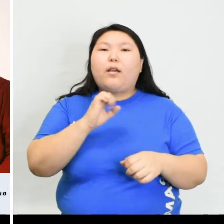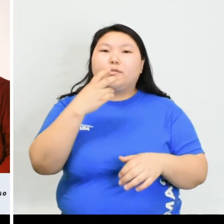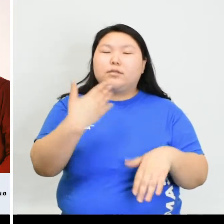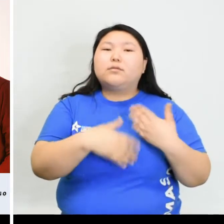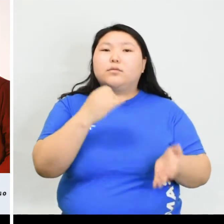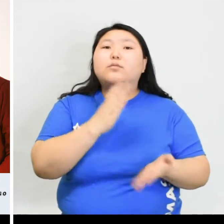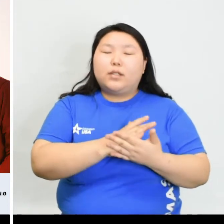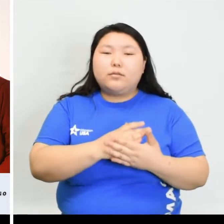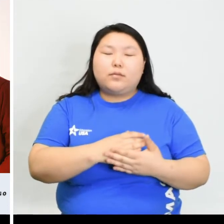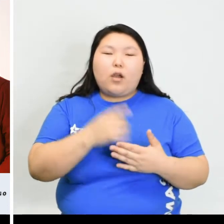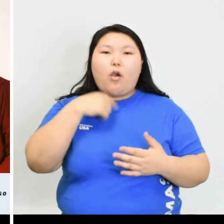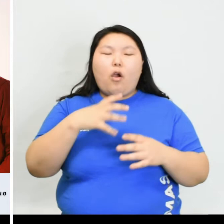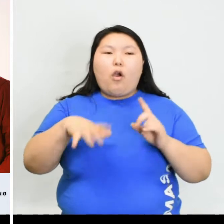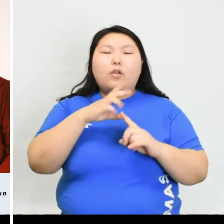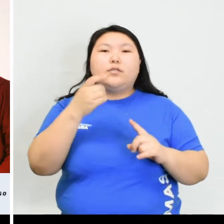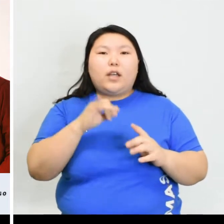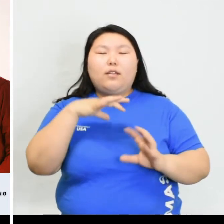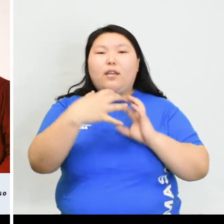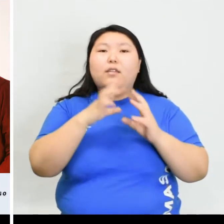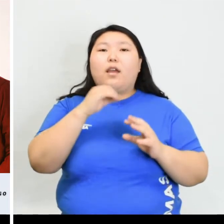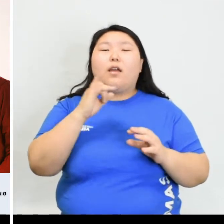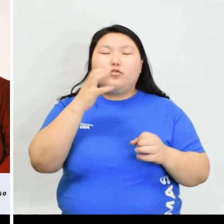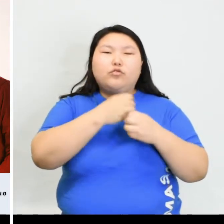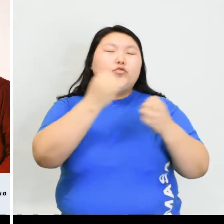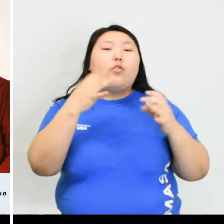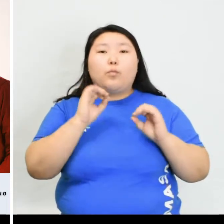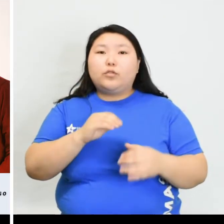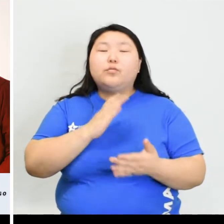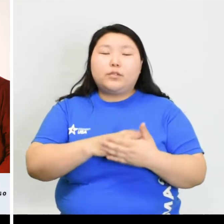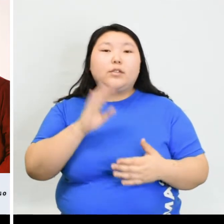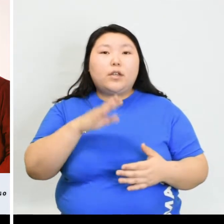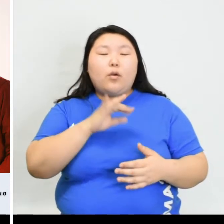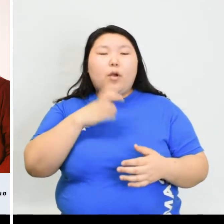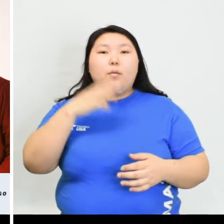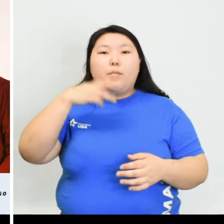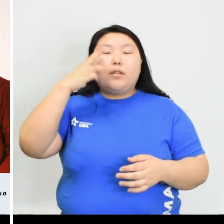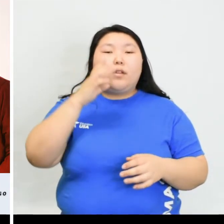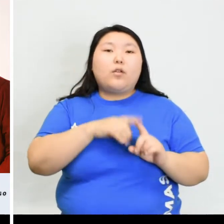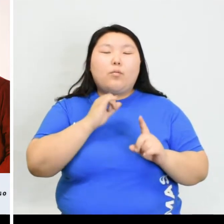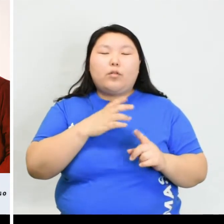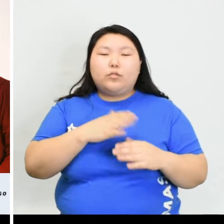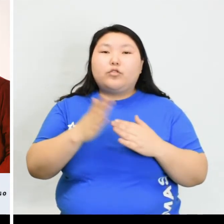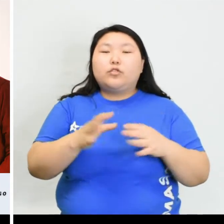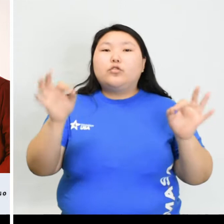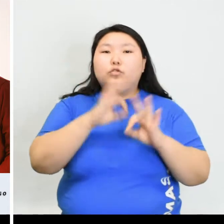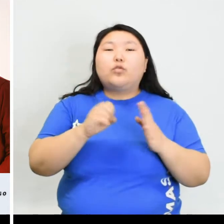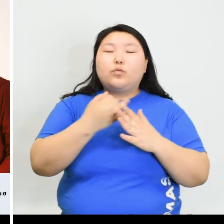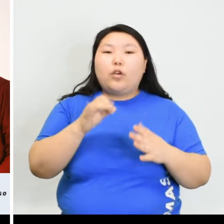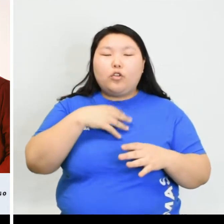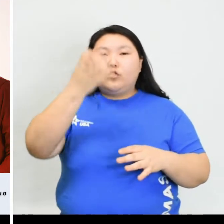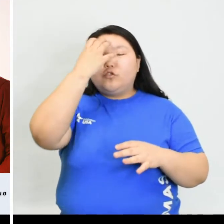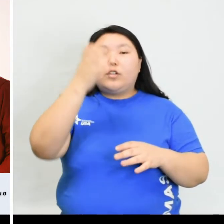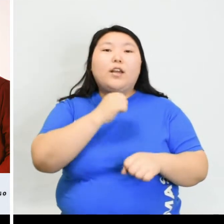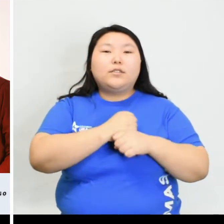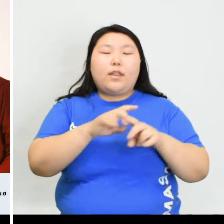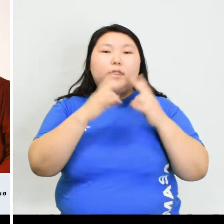ирж чинь те. Орон даяар дэлхийд даяар л цөндөө юм болж байна. Тэгэхээрээ бол мэдлэг гэдэг чинь бол зөвс скул юм байна. Төрийн ажил